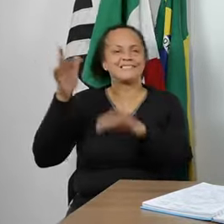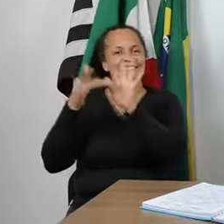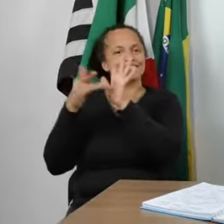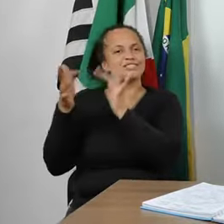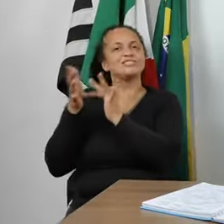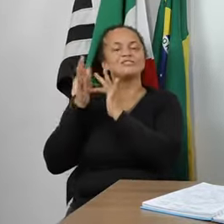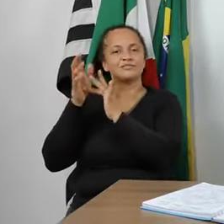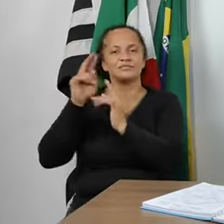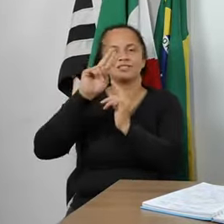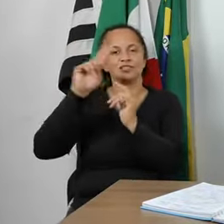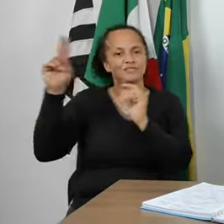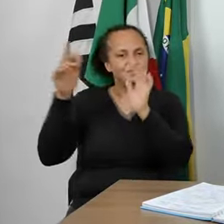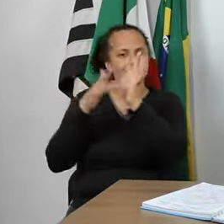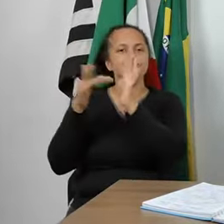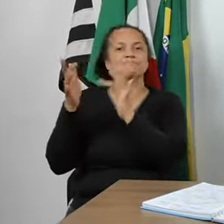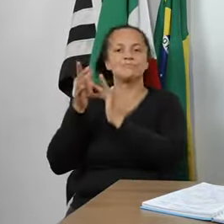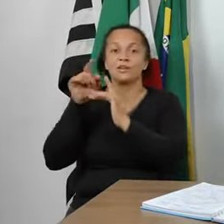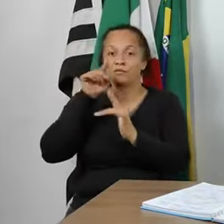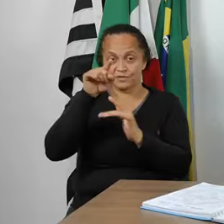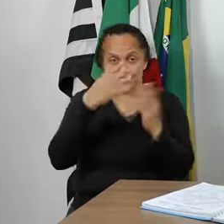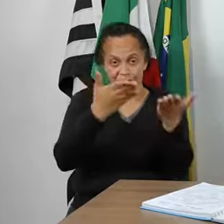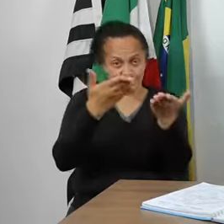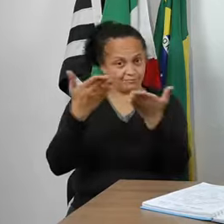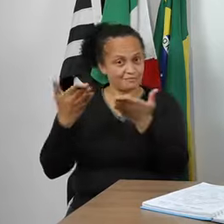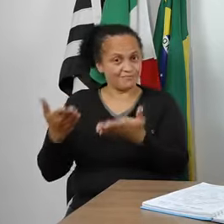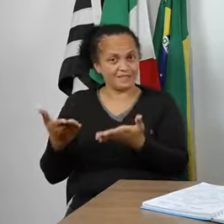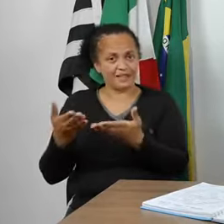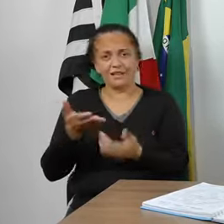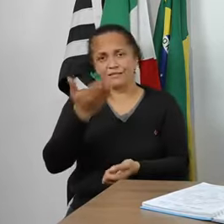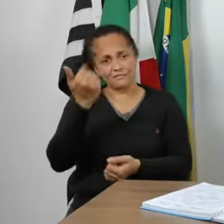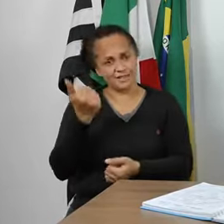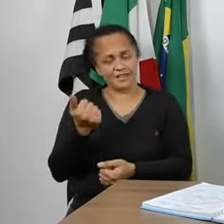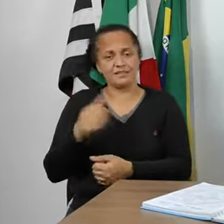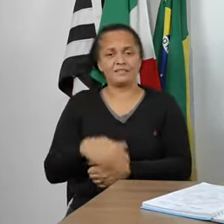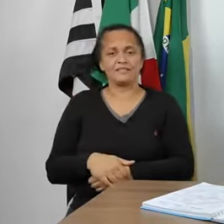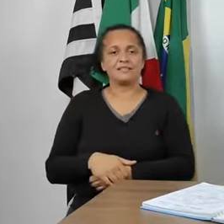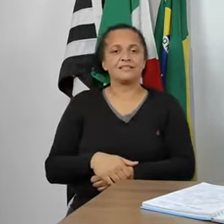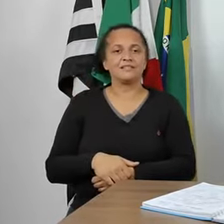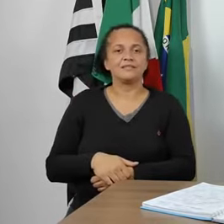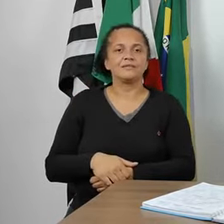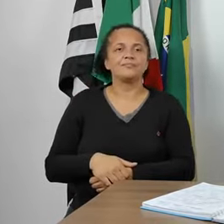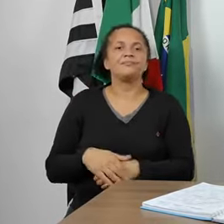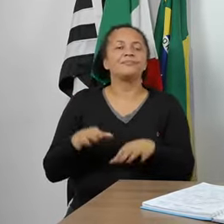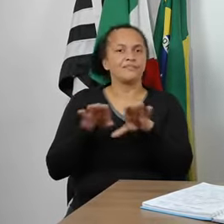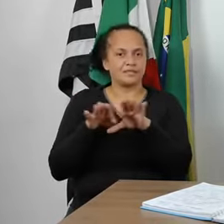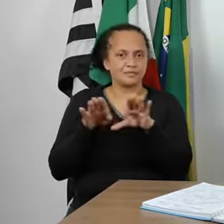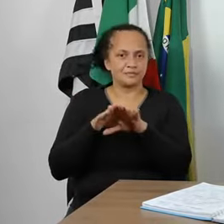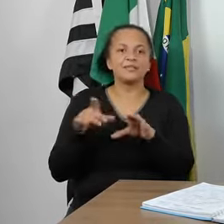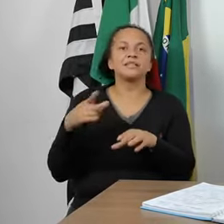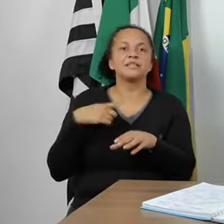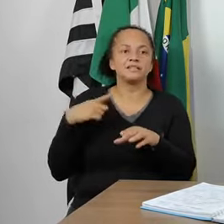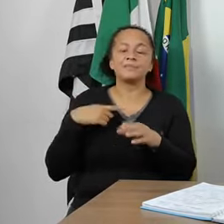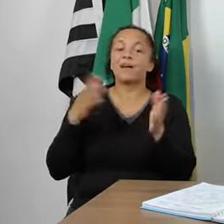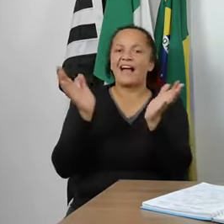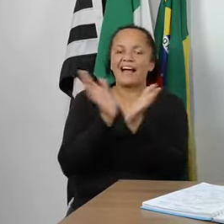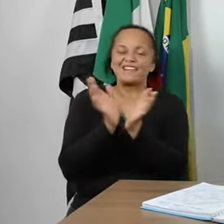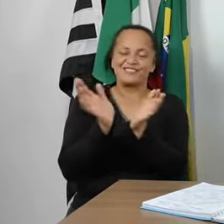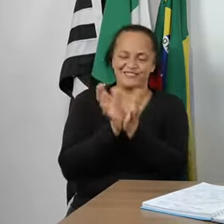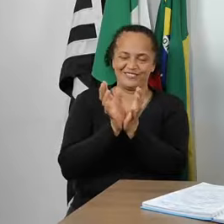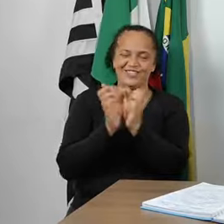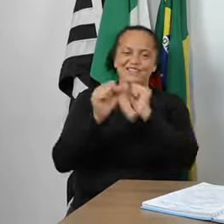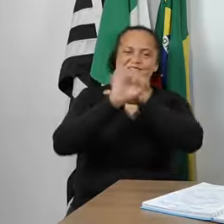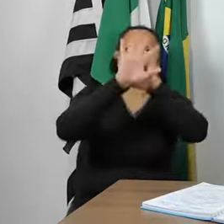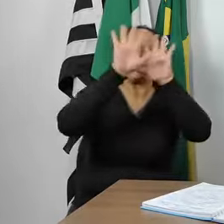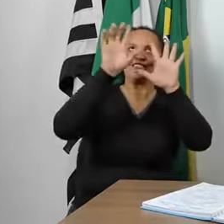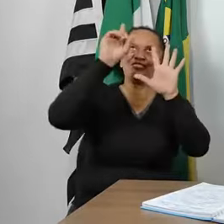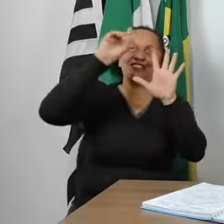Jesus, você é nosso convidado, vem estar conosco. Nós temos também agora, para a glória de Deus, às